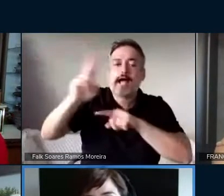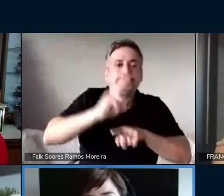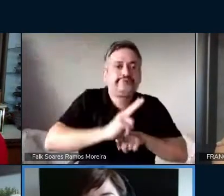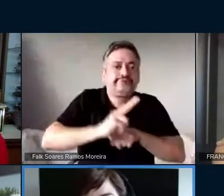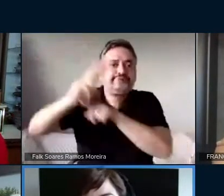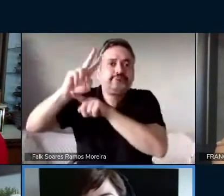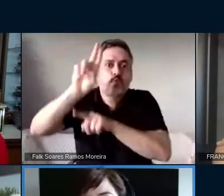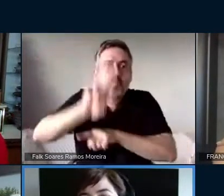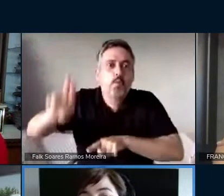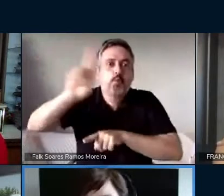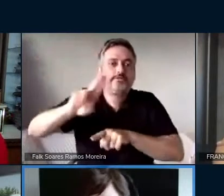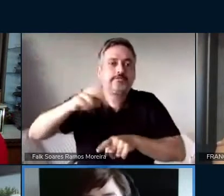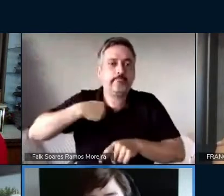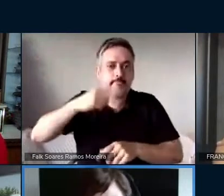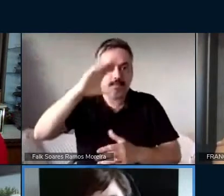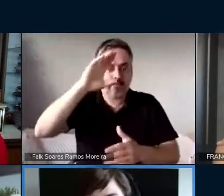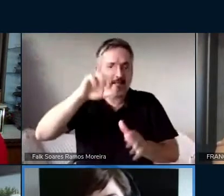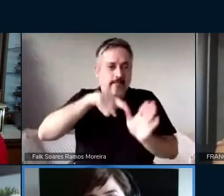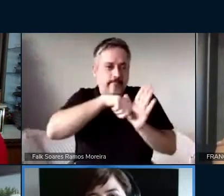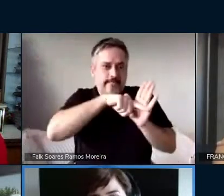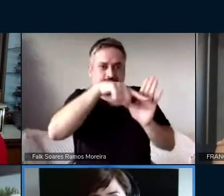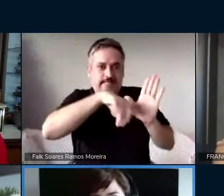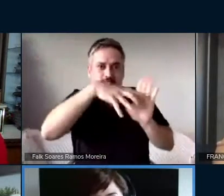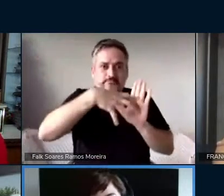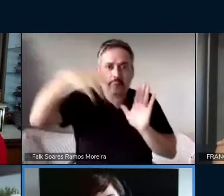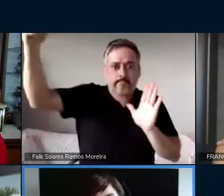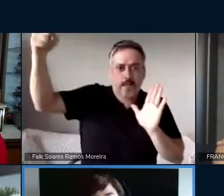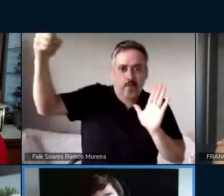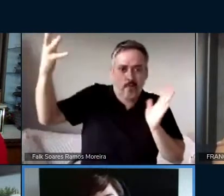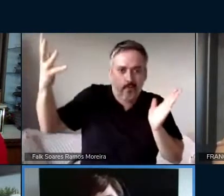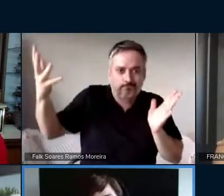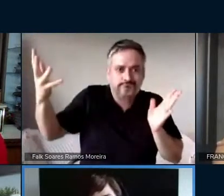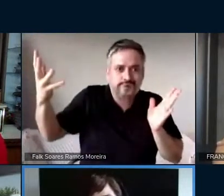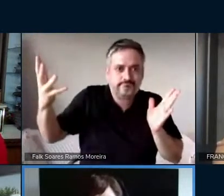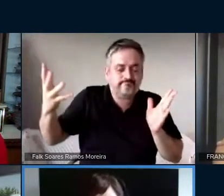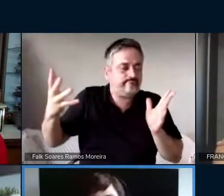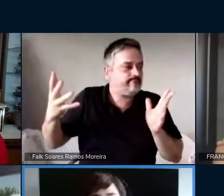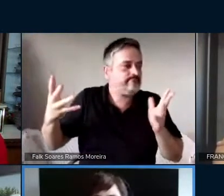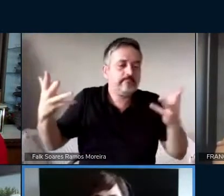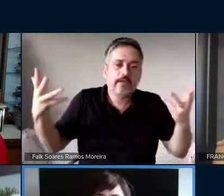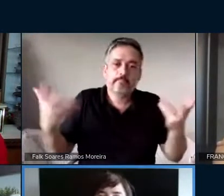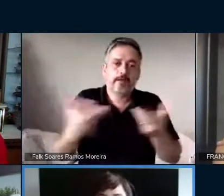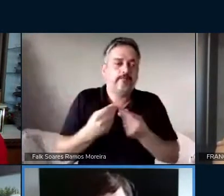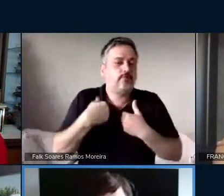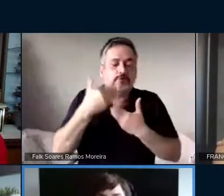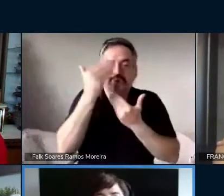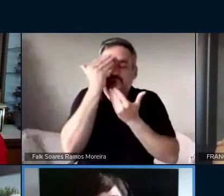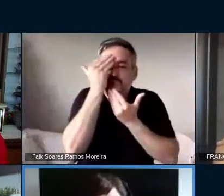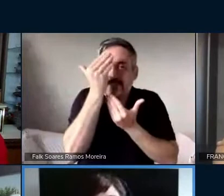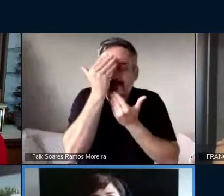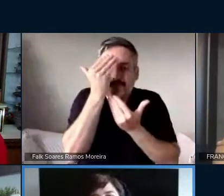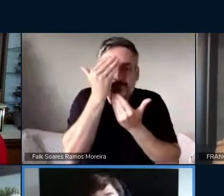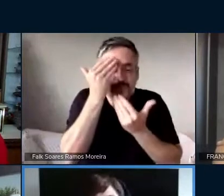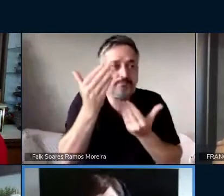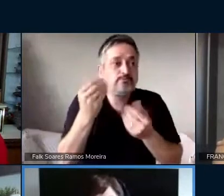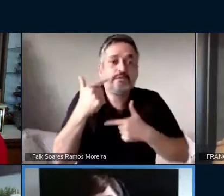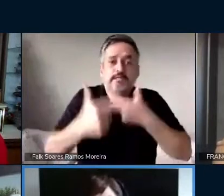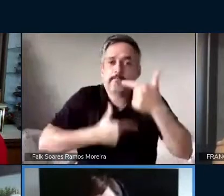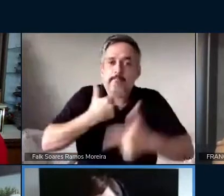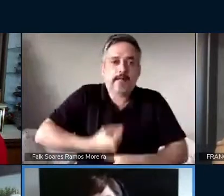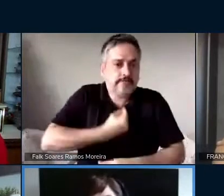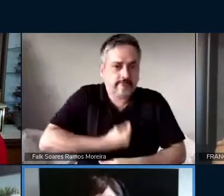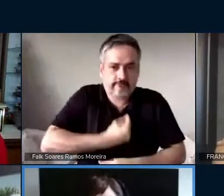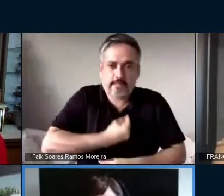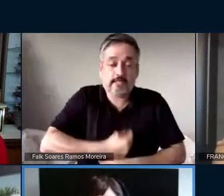hora. Pessoas de outros países, eu sei, a gente já tem contato, eles têm utilizado esses